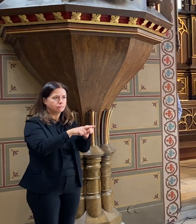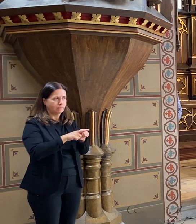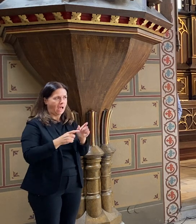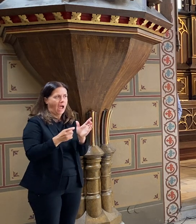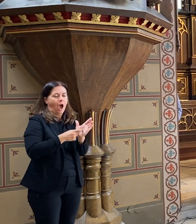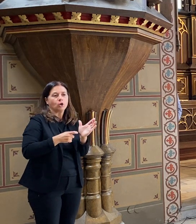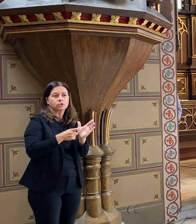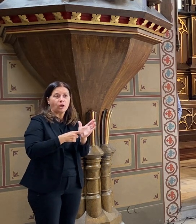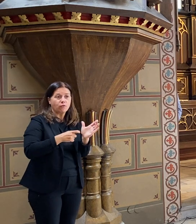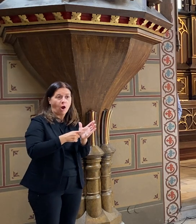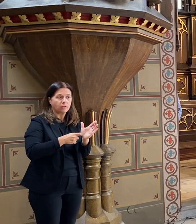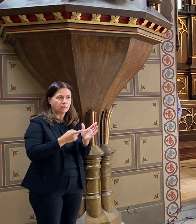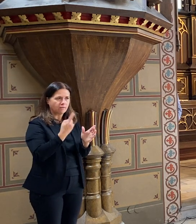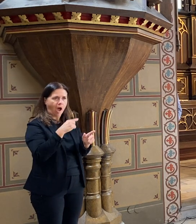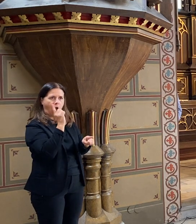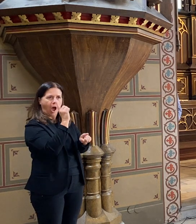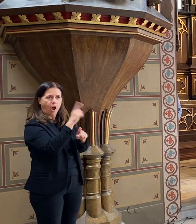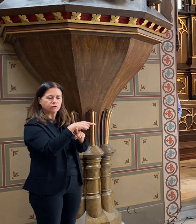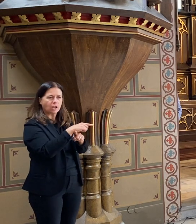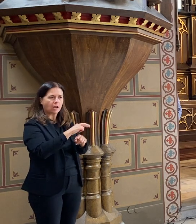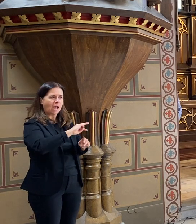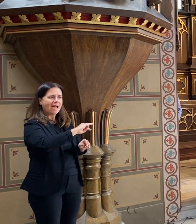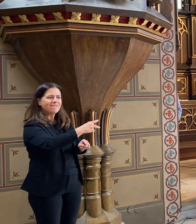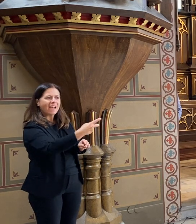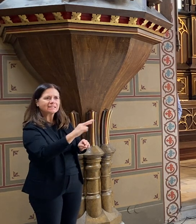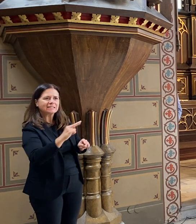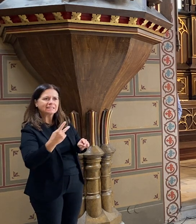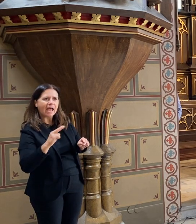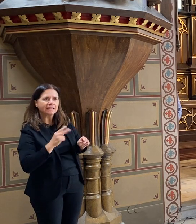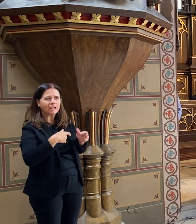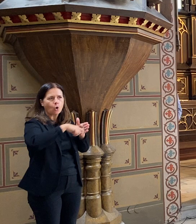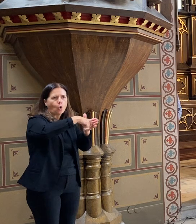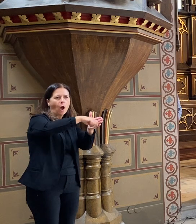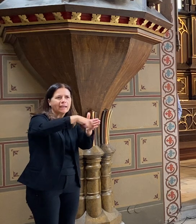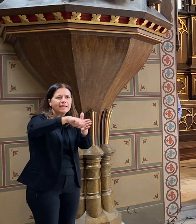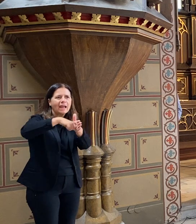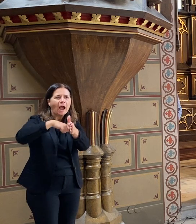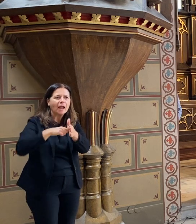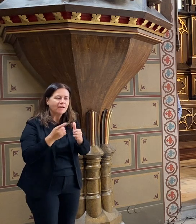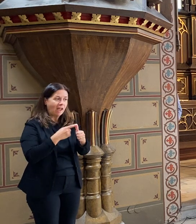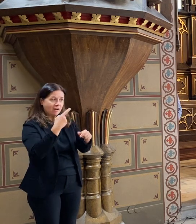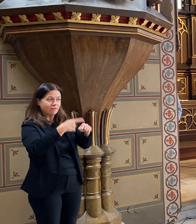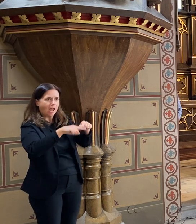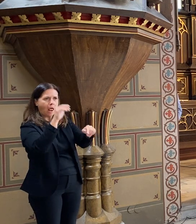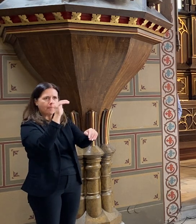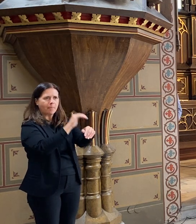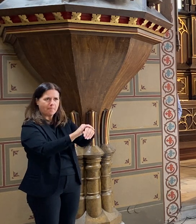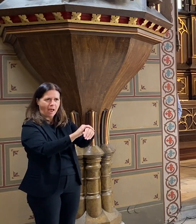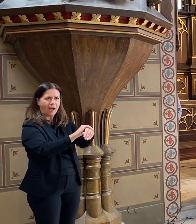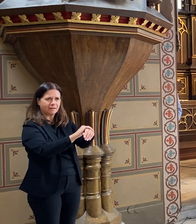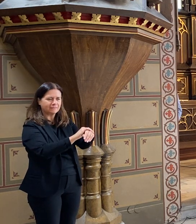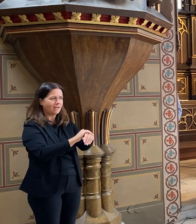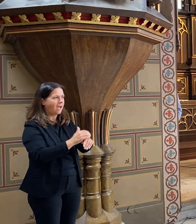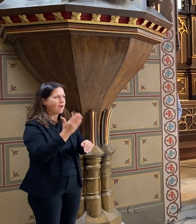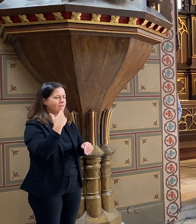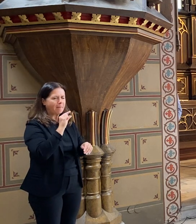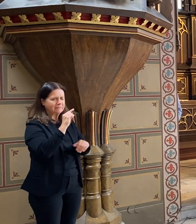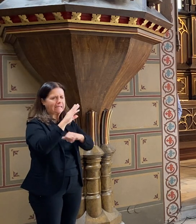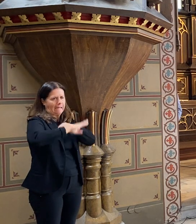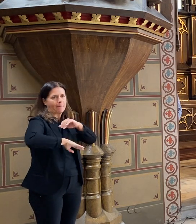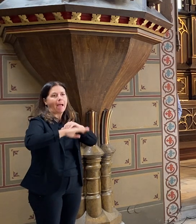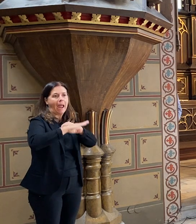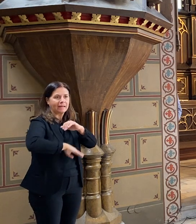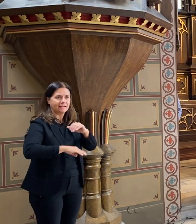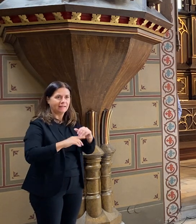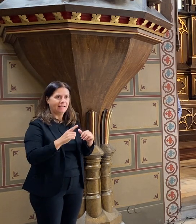herausgefordert, weil man hat uns aufgefordert, uns wechselseitig zu korrigieren, wenn man einen Fehler beim anderen bemerkt hat. Und das war schon wirklich gemein, wenn